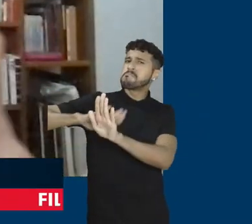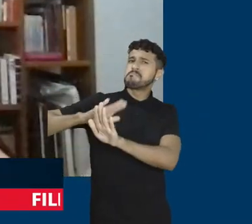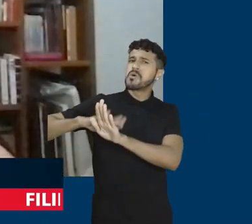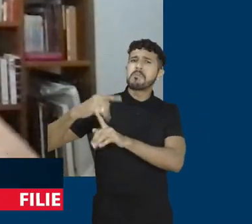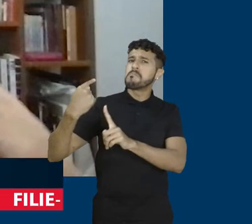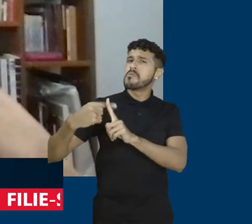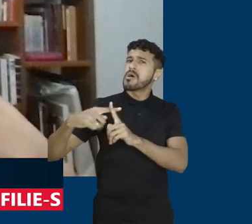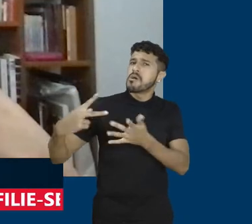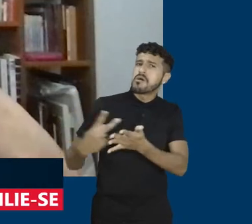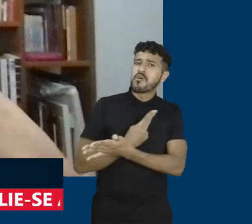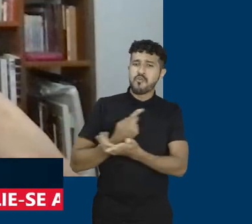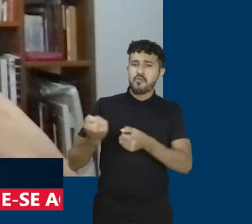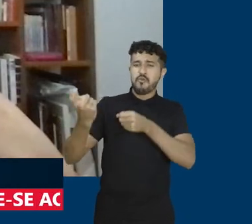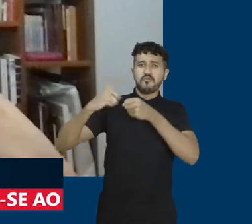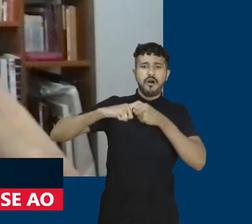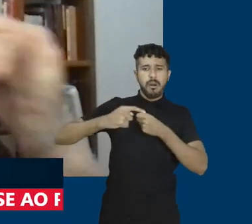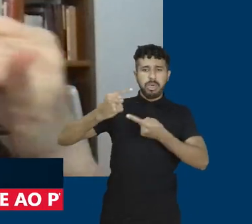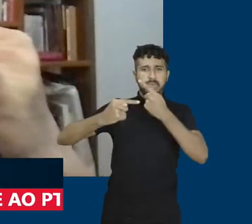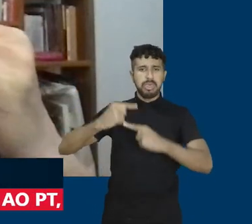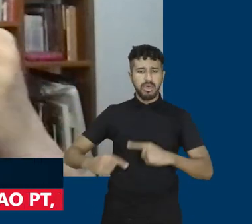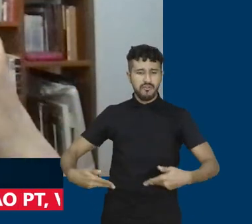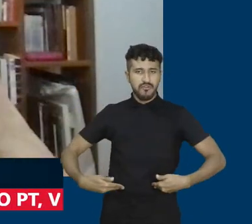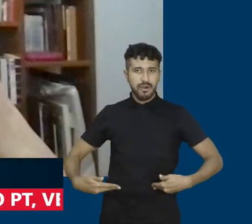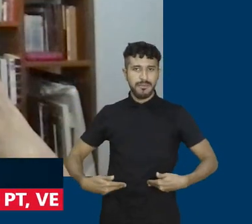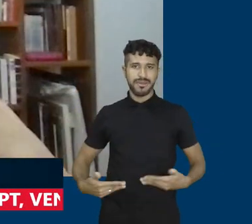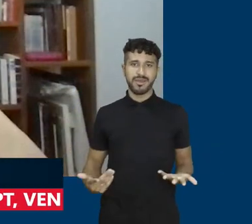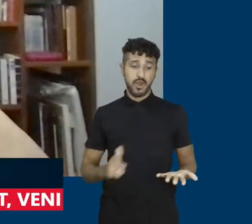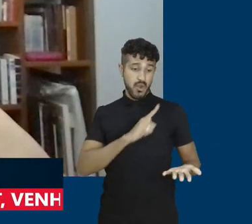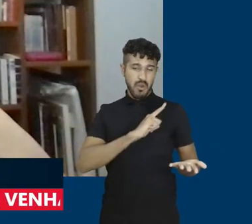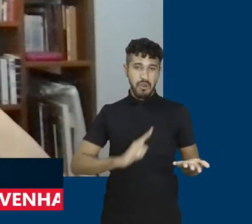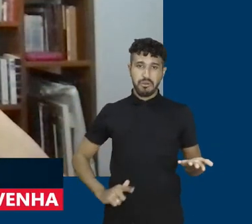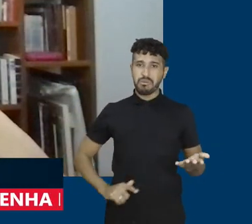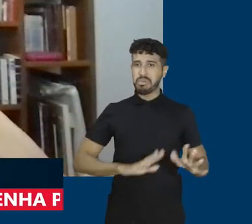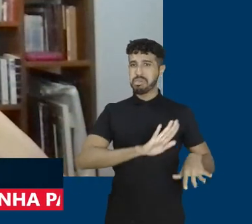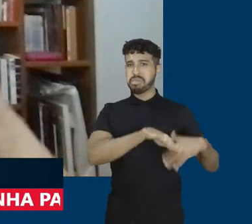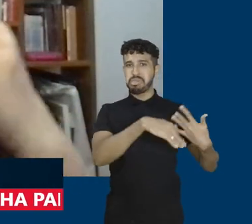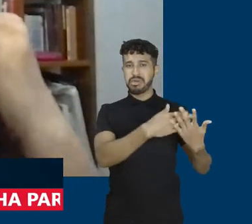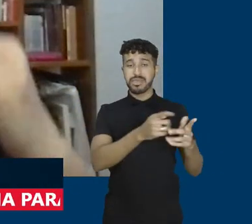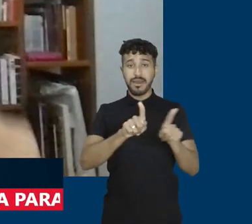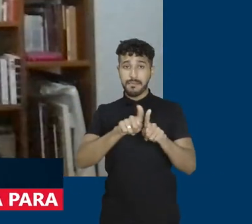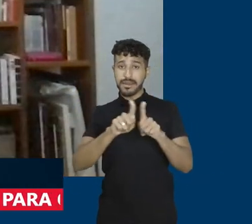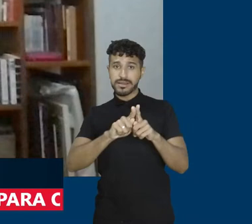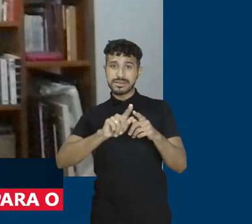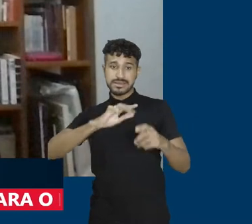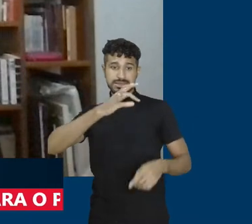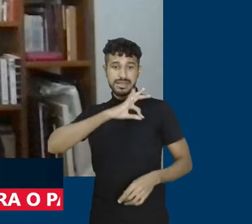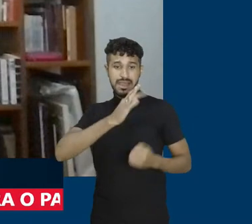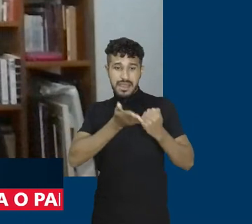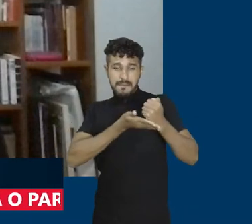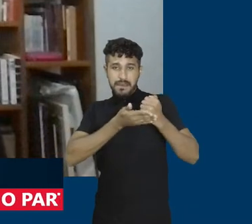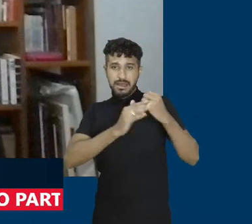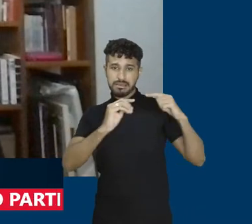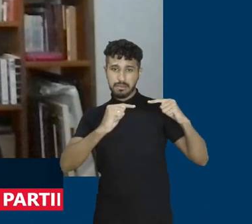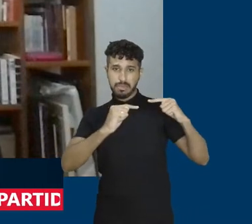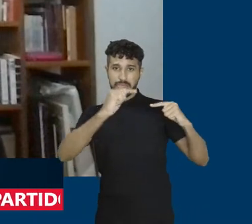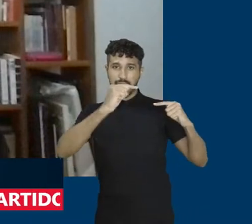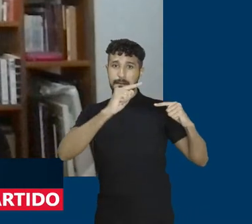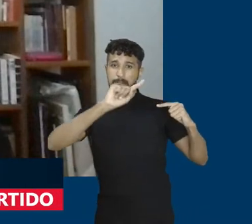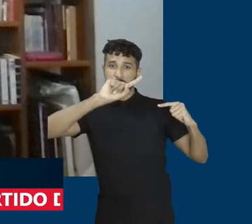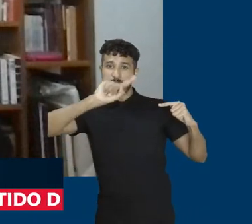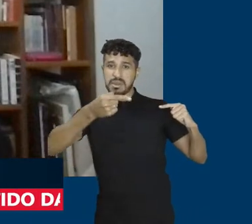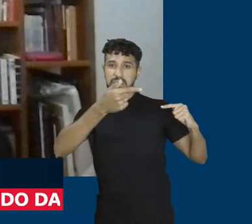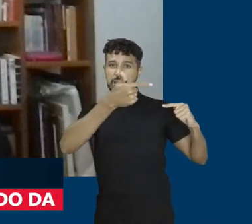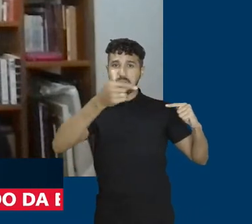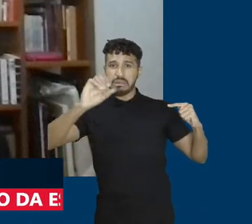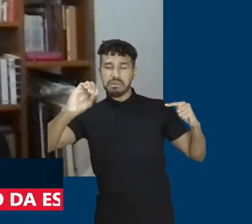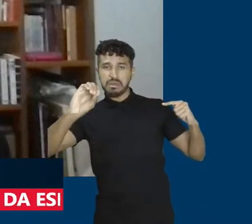fome? Desorganização, né, e congelamento do salário mínimo, que deixou de crescer, como cresceu nos